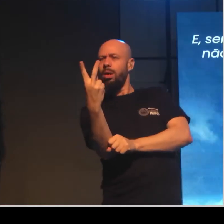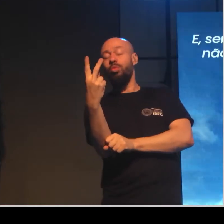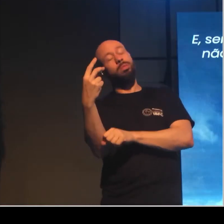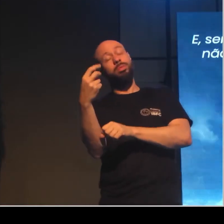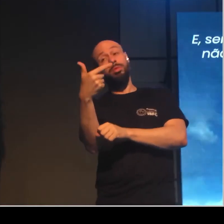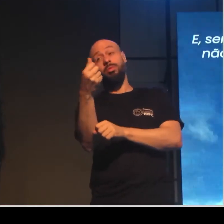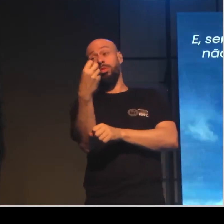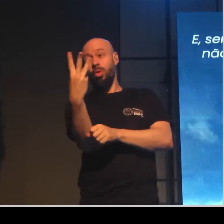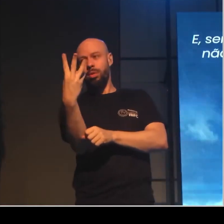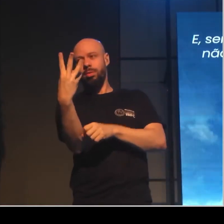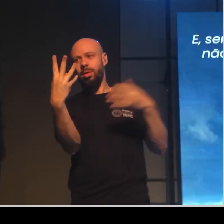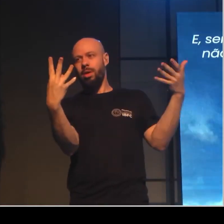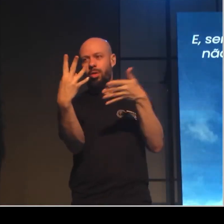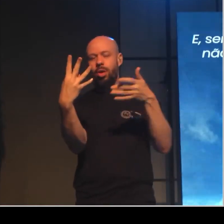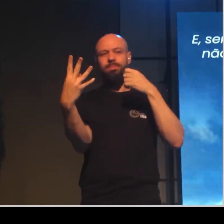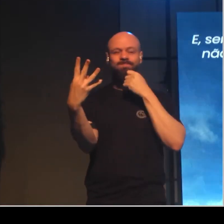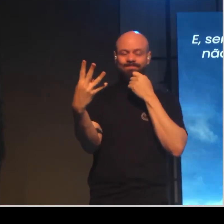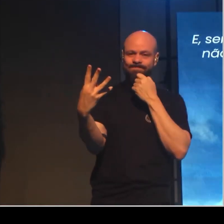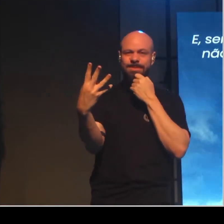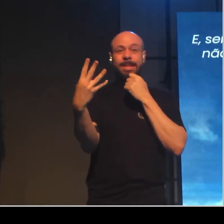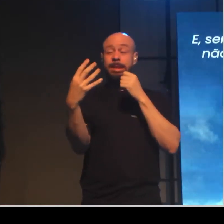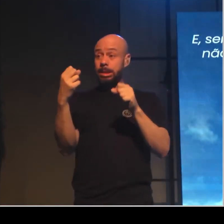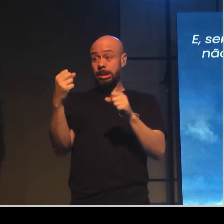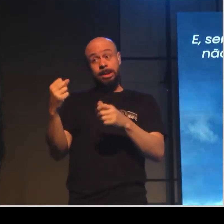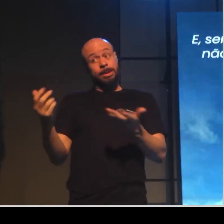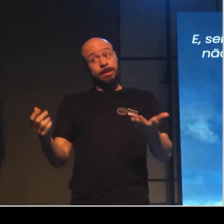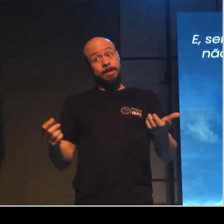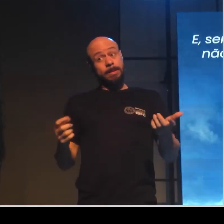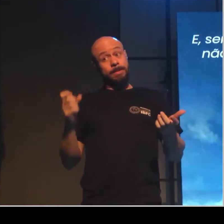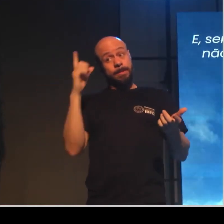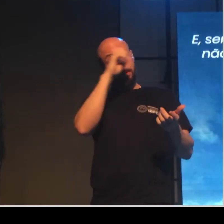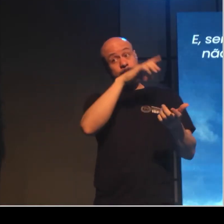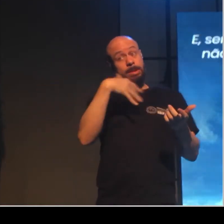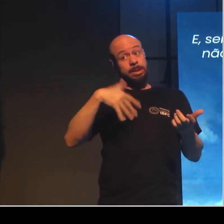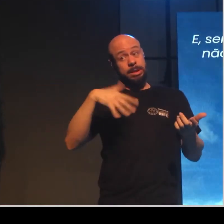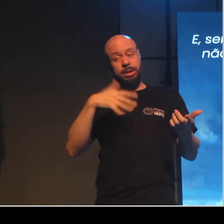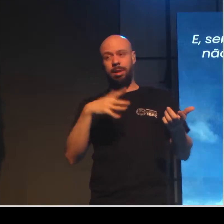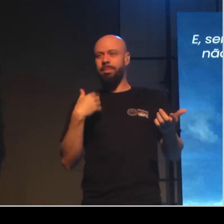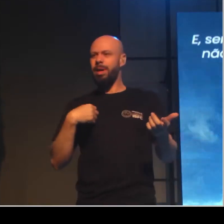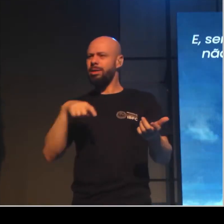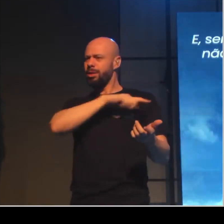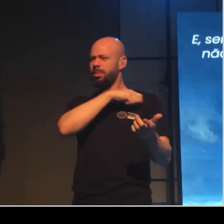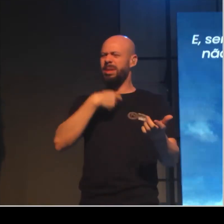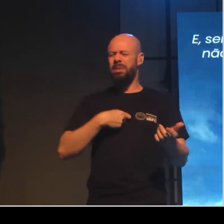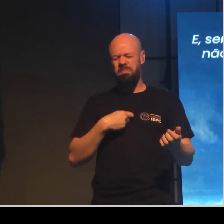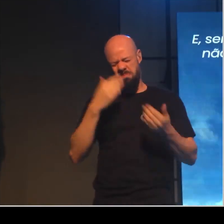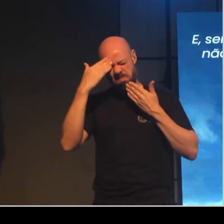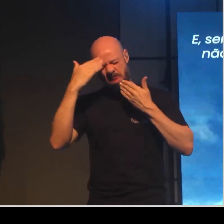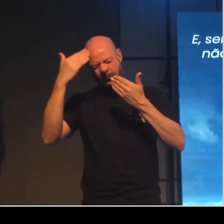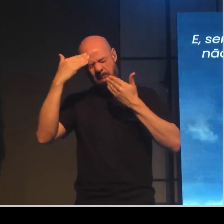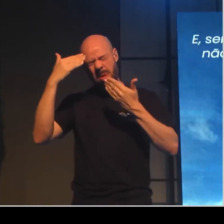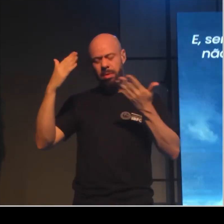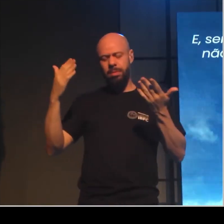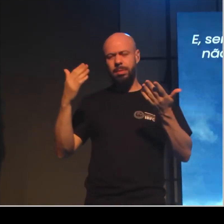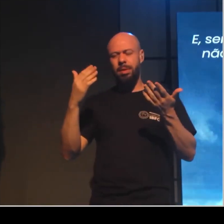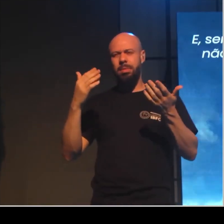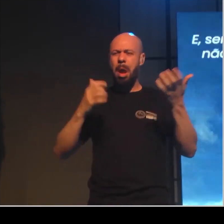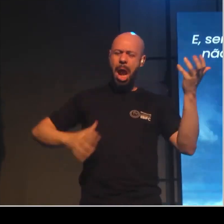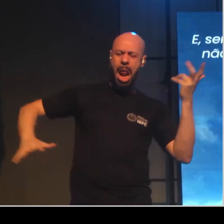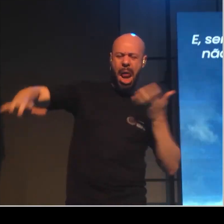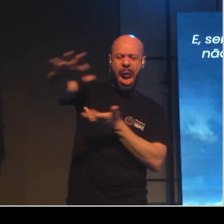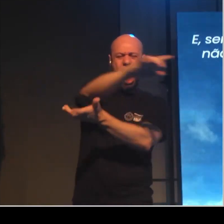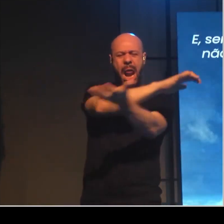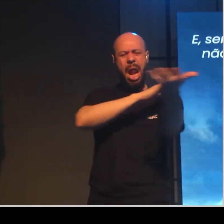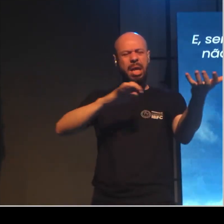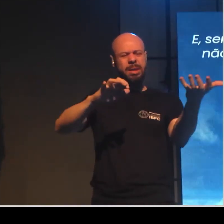mas nós podemos como igreja, eu como pessoa, eu como família, celebrar a presença de Deus em meio a todo o caos.